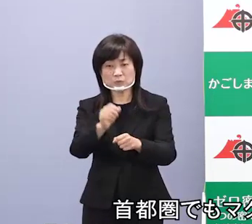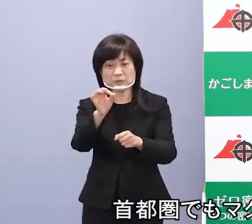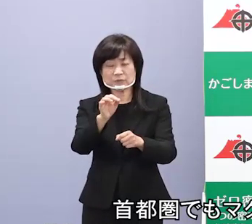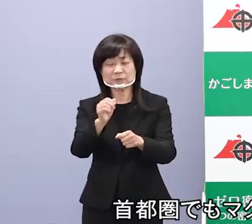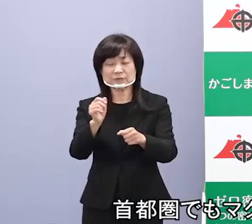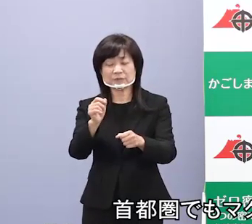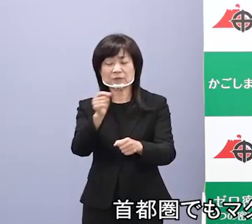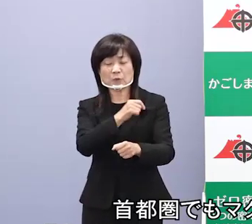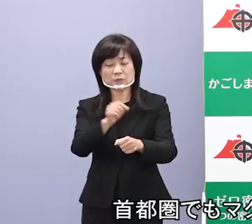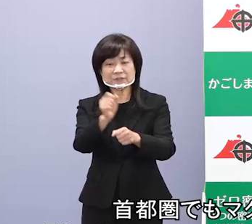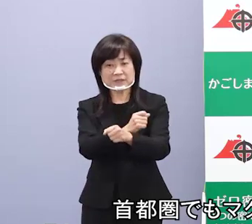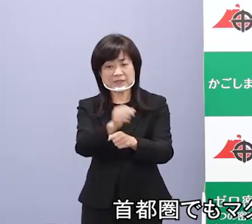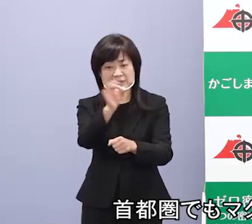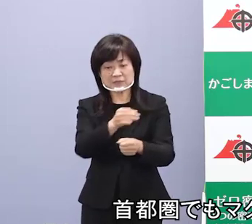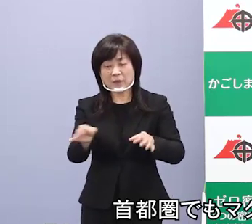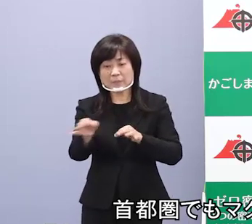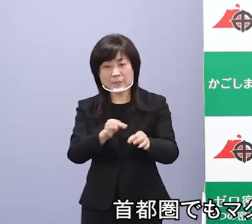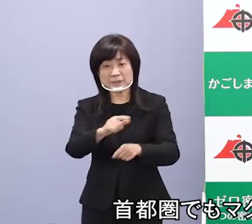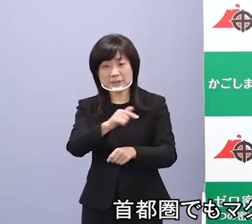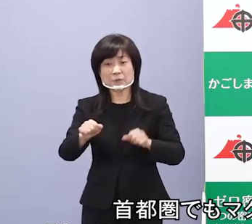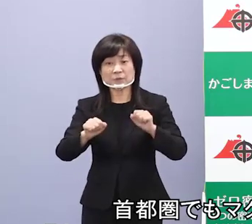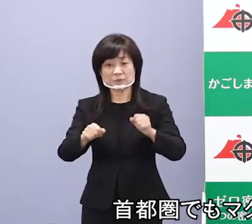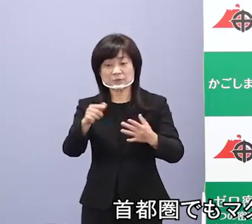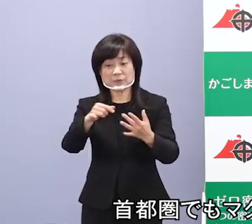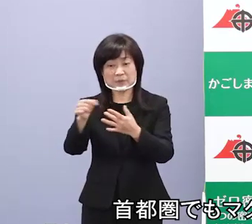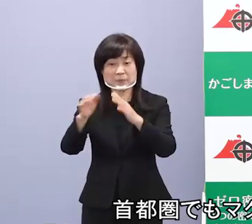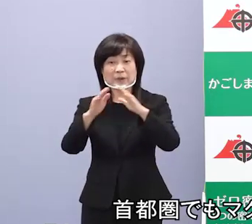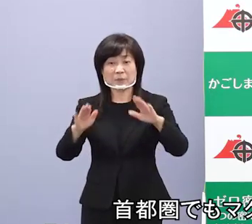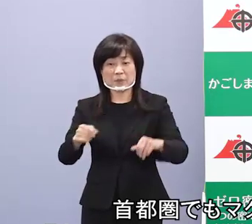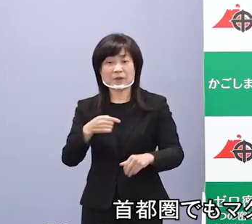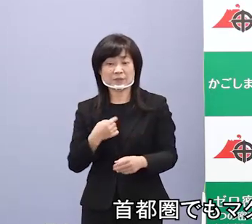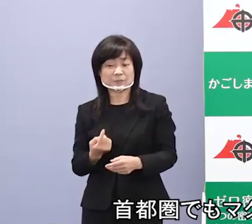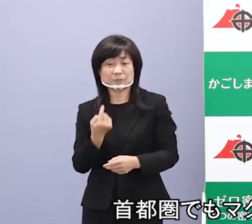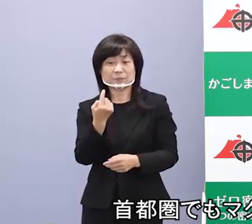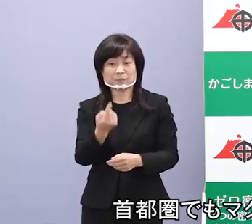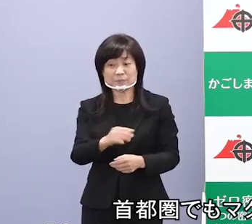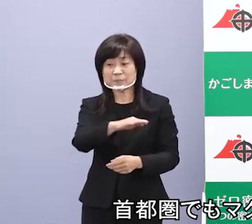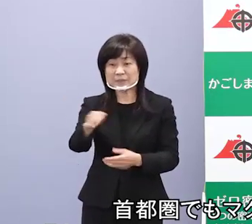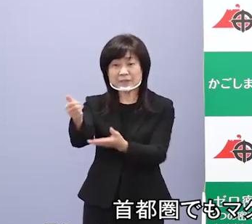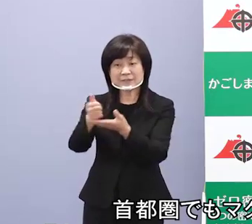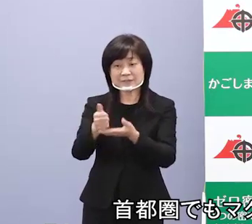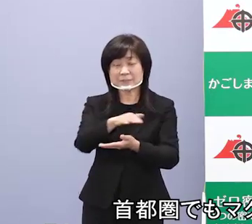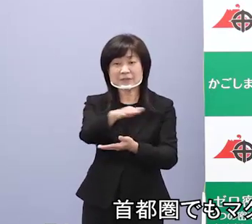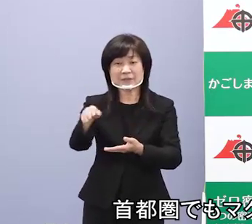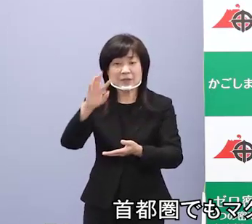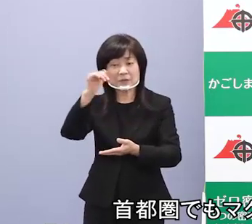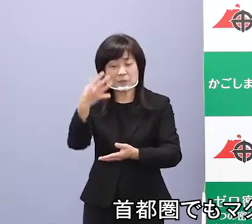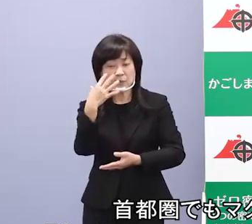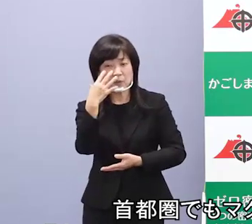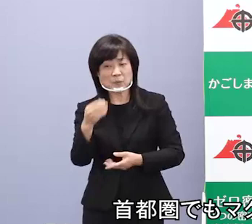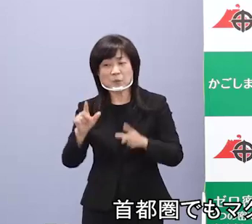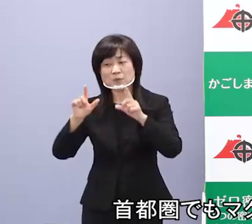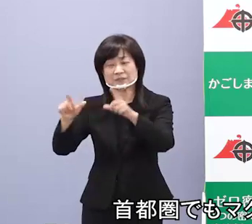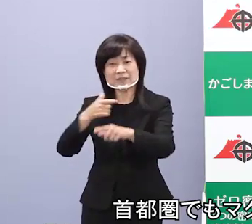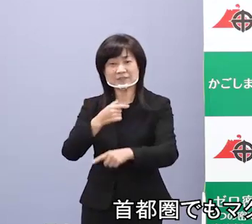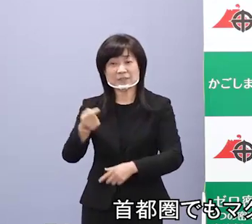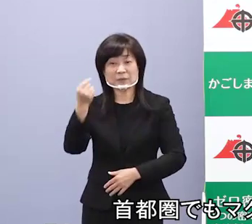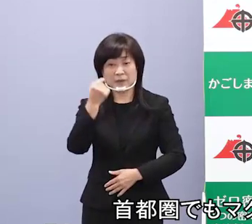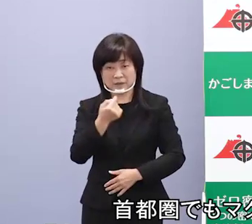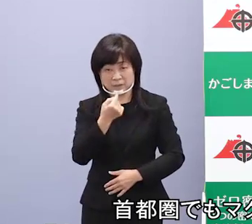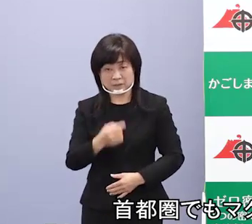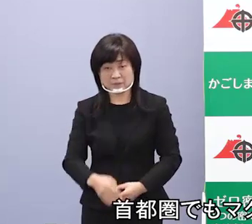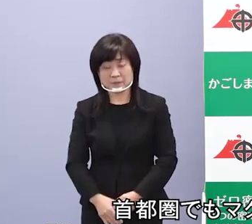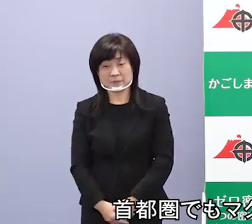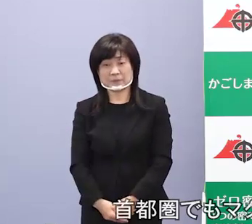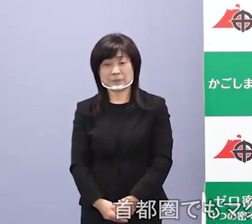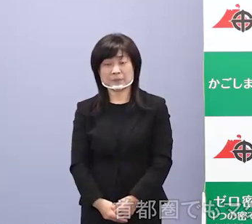。当日は私自身も直接来場された方に本市の魅力をお伝えしたいと考えております